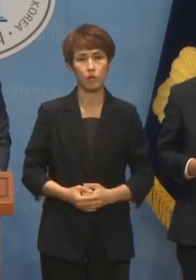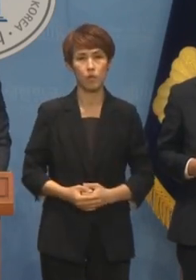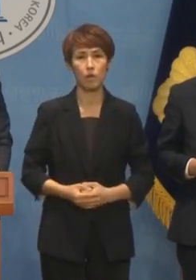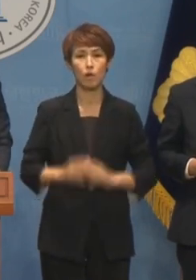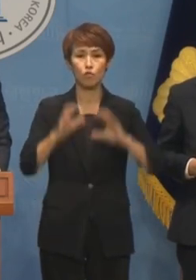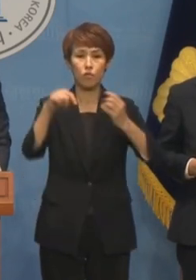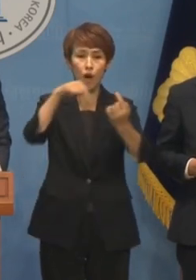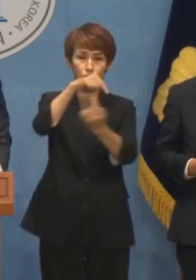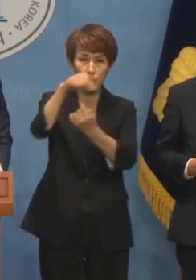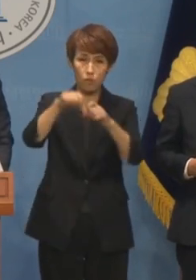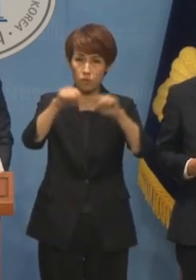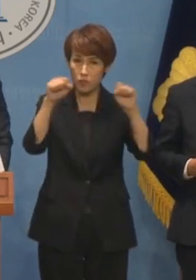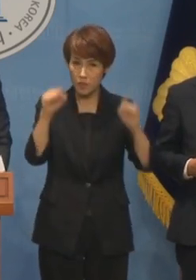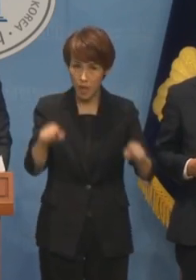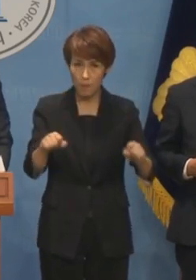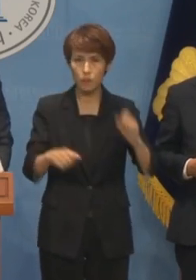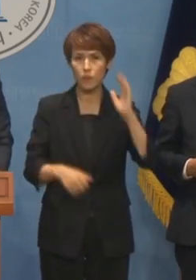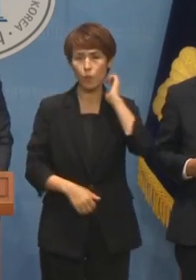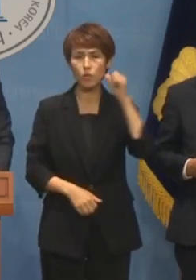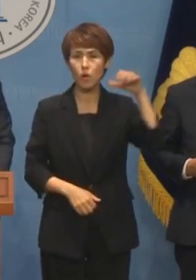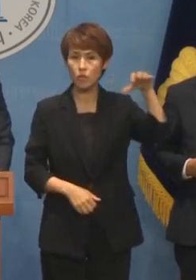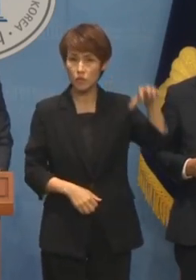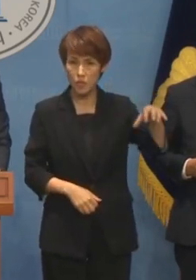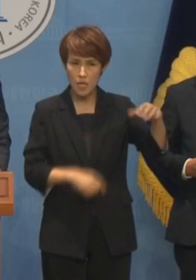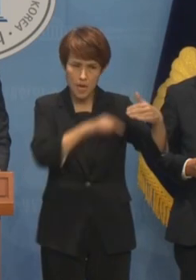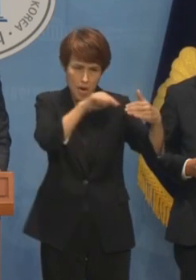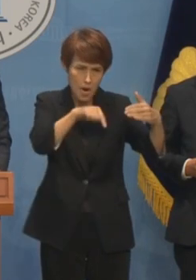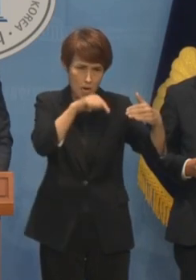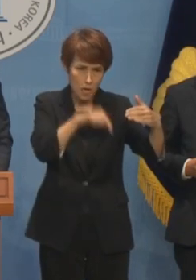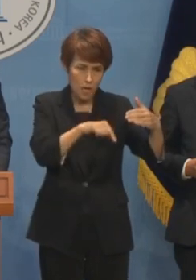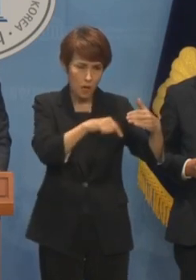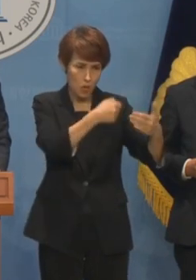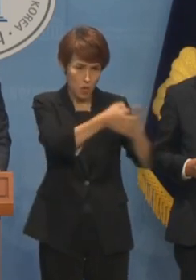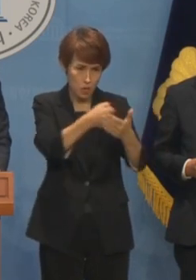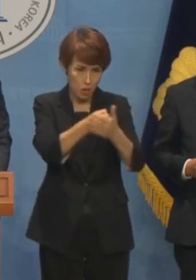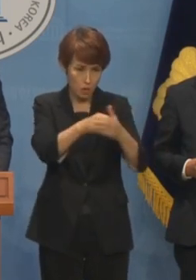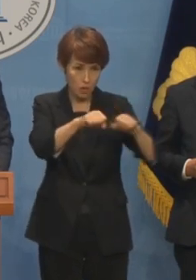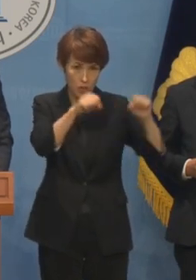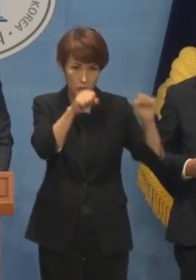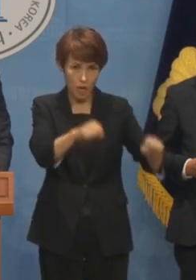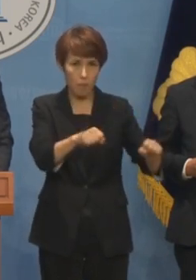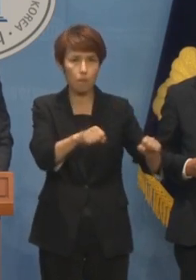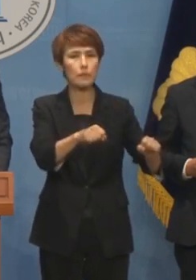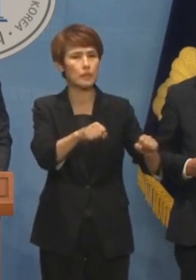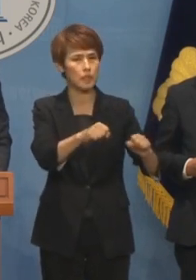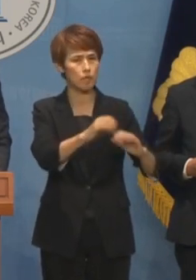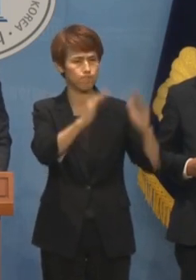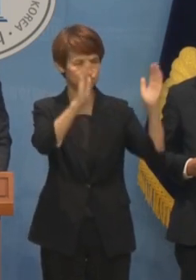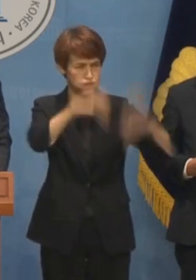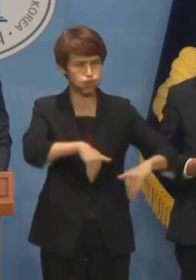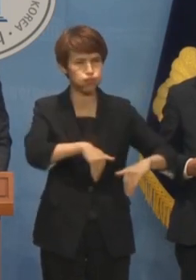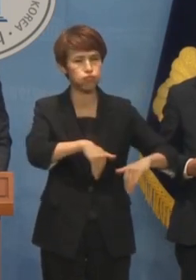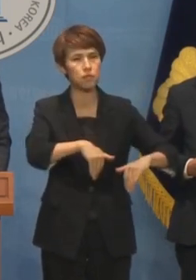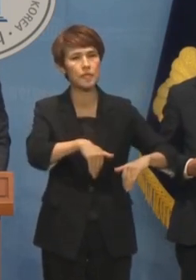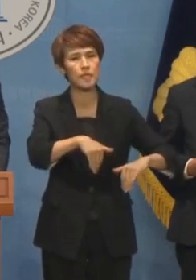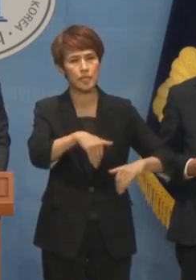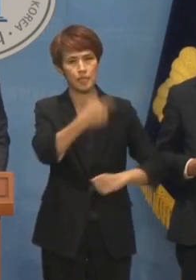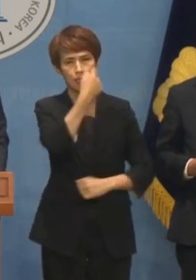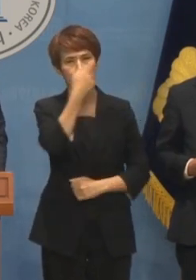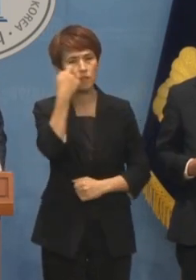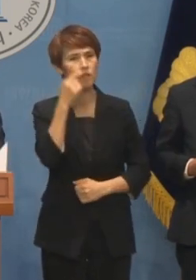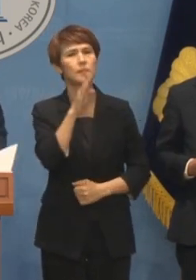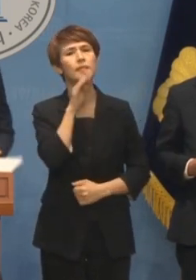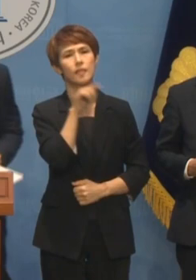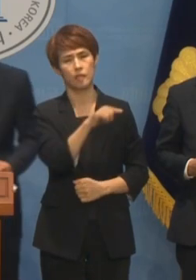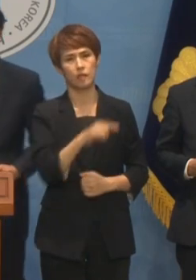운영 시스템과 대통령실 내부 의사결정 시스템이 완전히 무너졌다는 방증이기